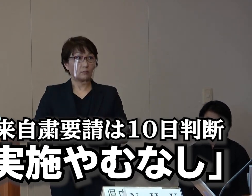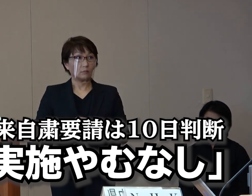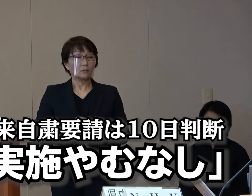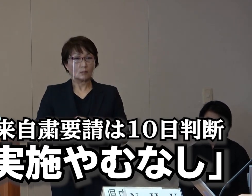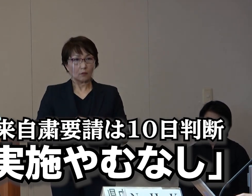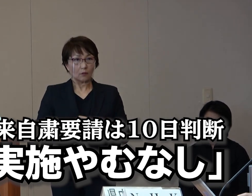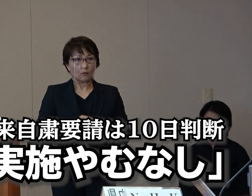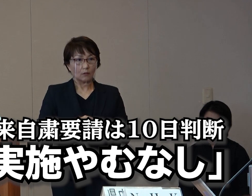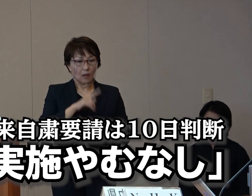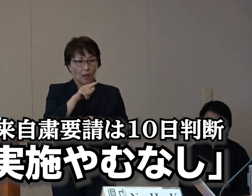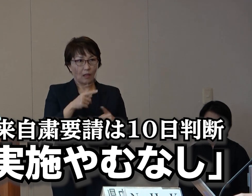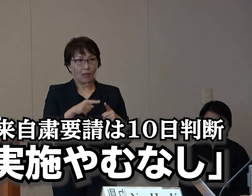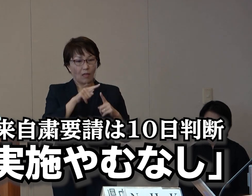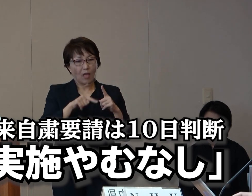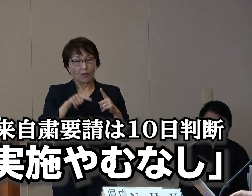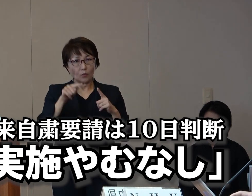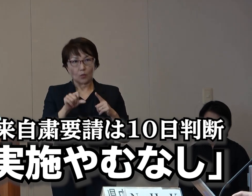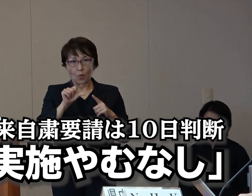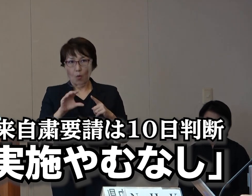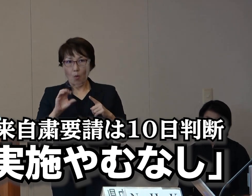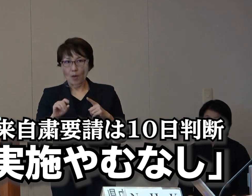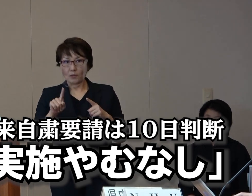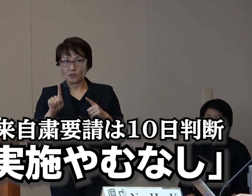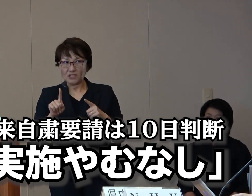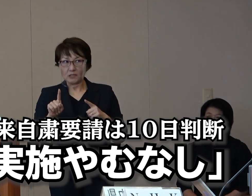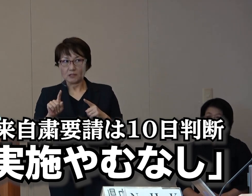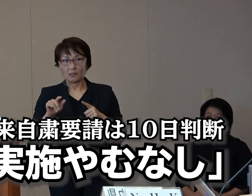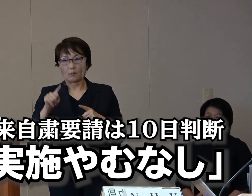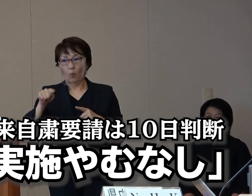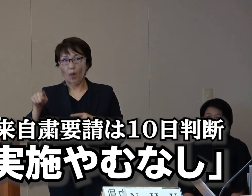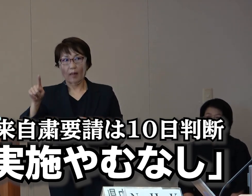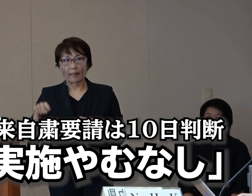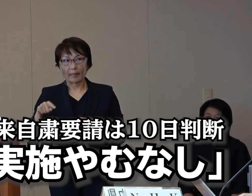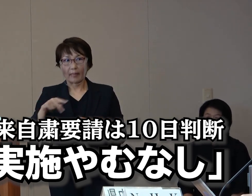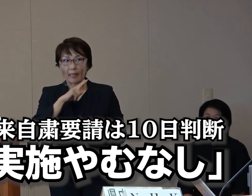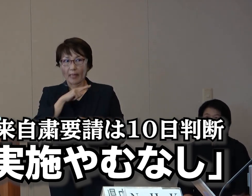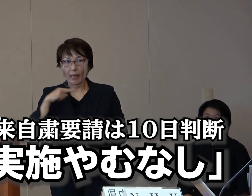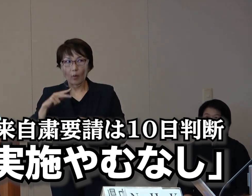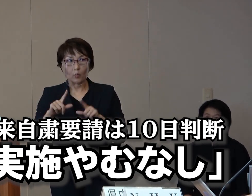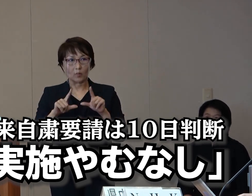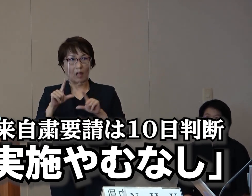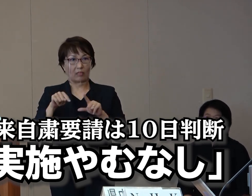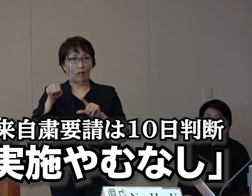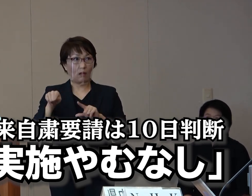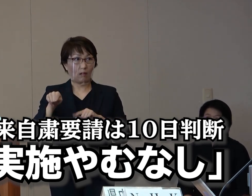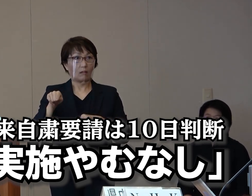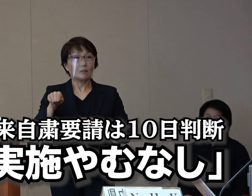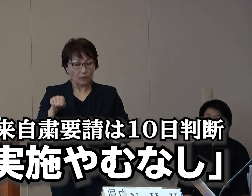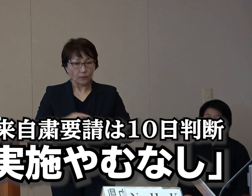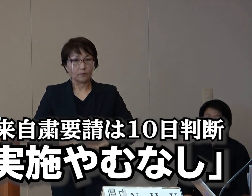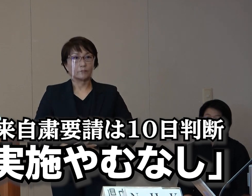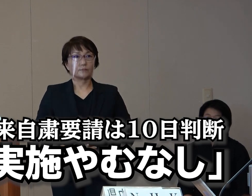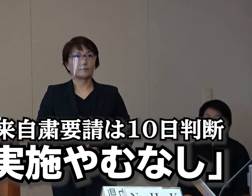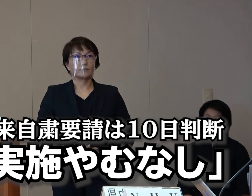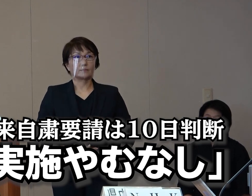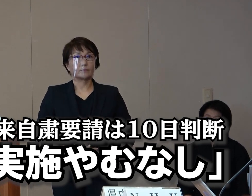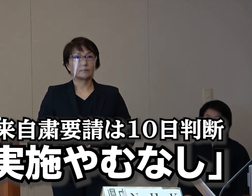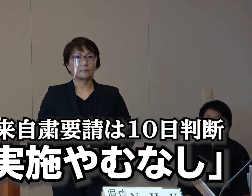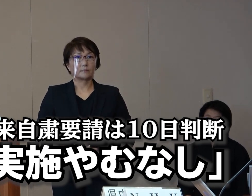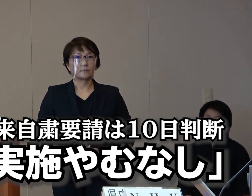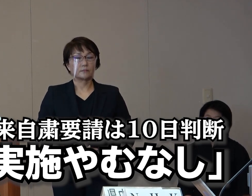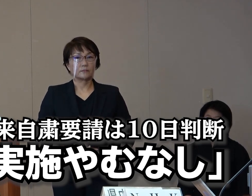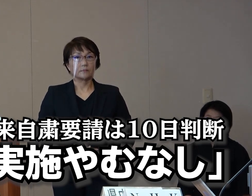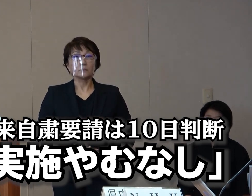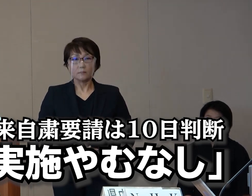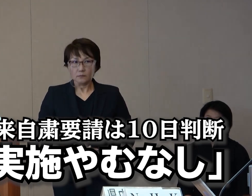これはいるローマの1割方でレイク方と犬おい言われていまったです